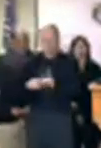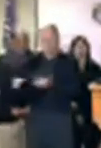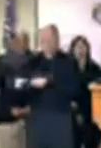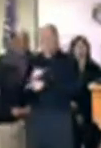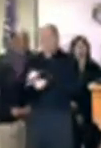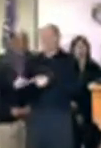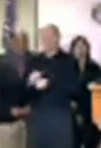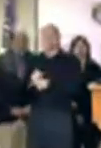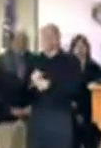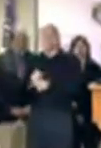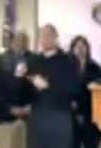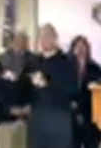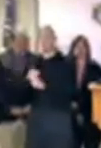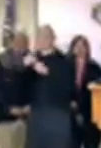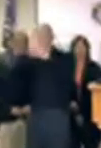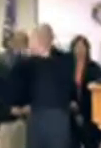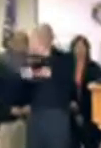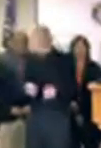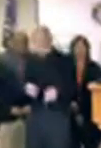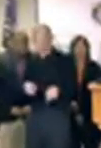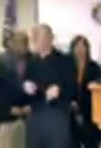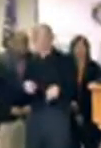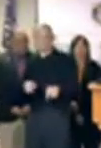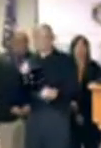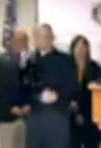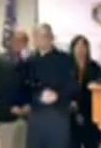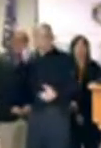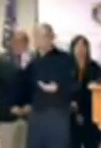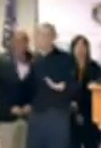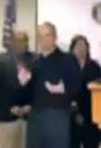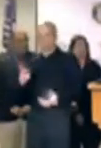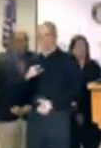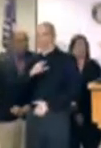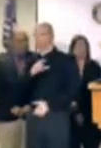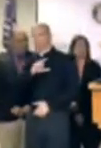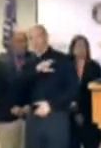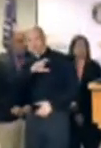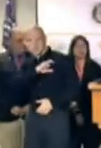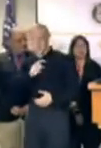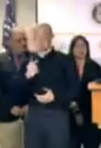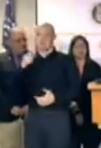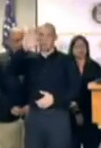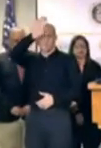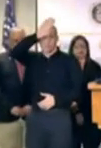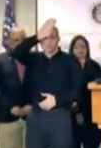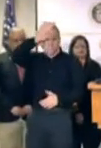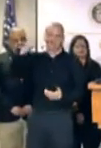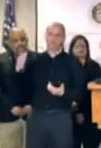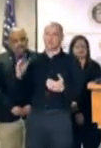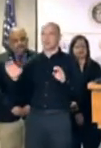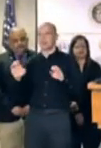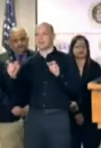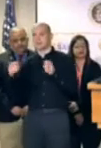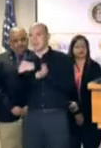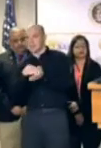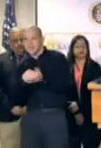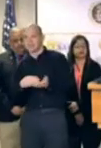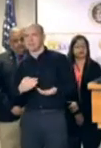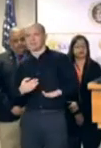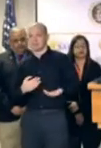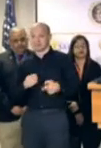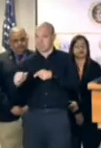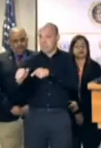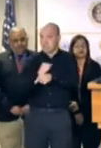para los first responders, los primeros respondedores, que son policía, bomberos, emergencias médicas. Este entrenamiento es el